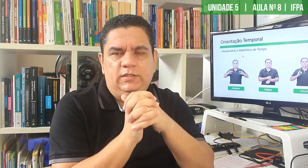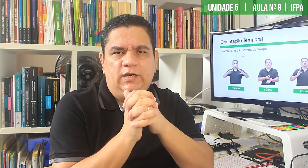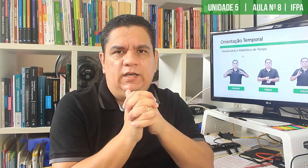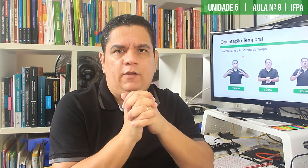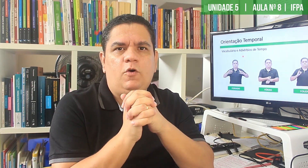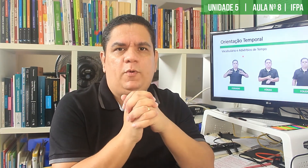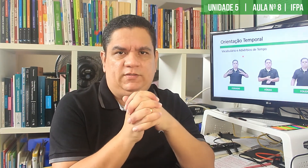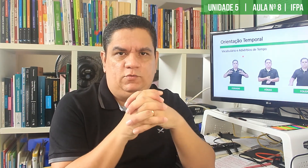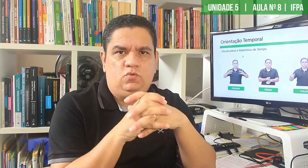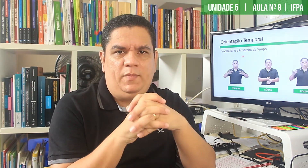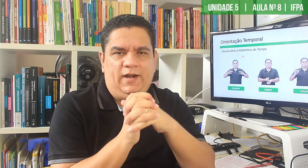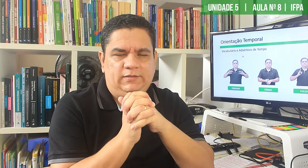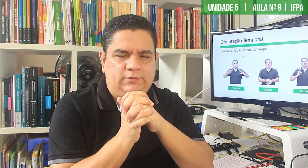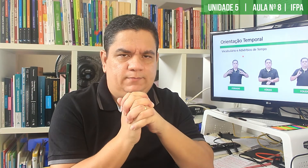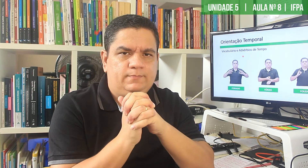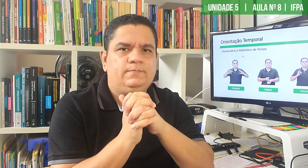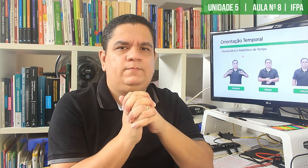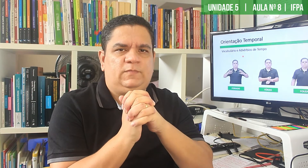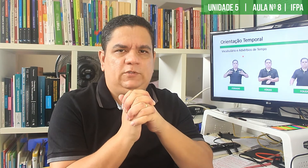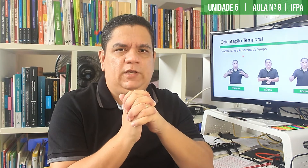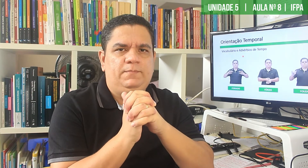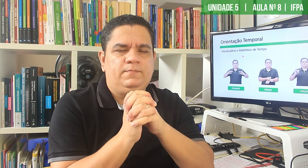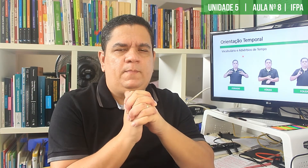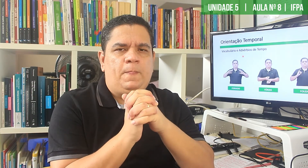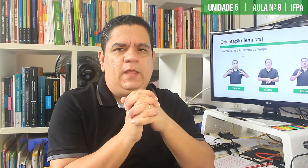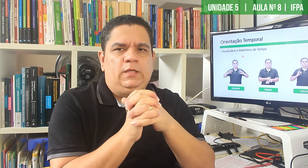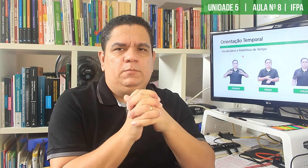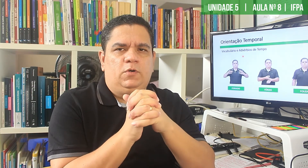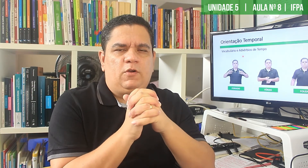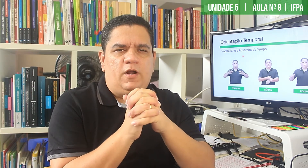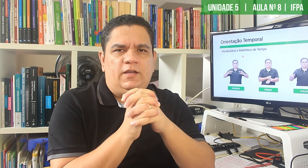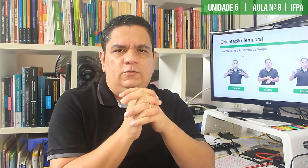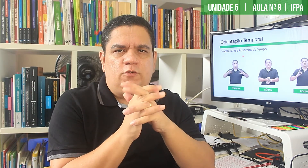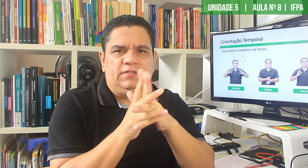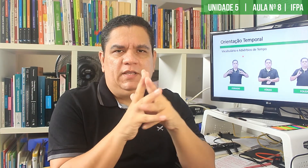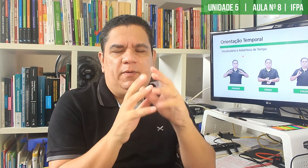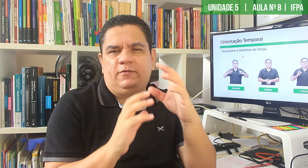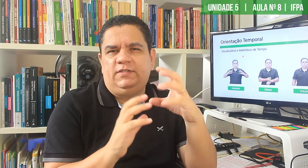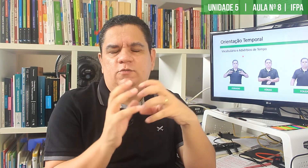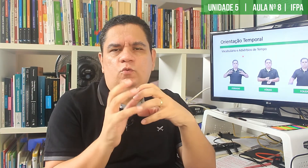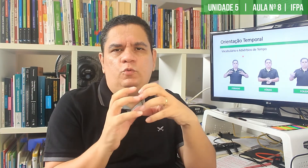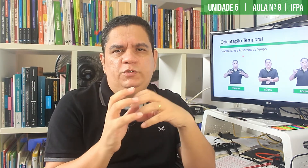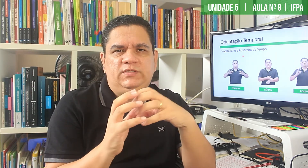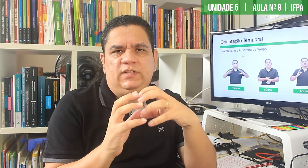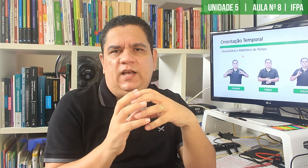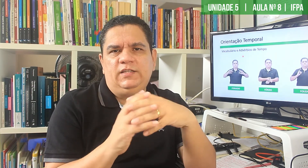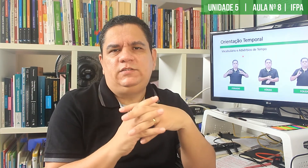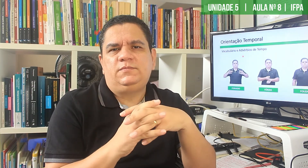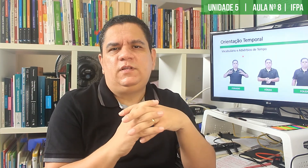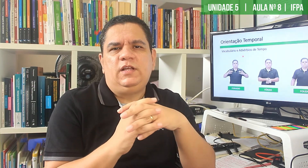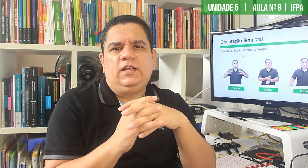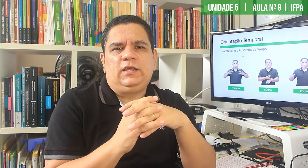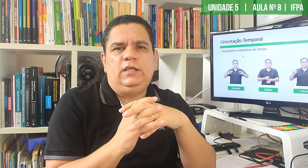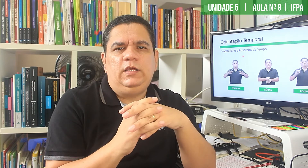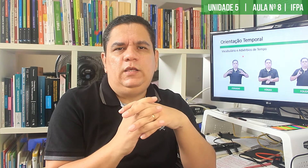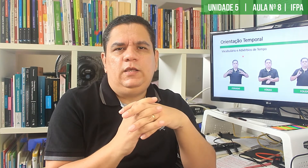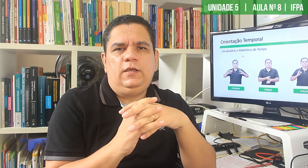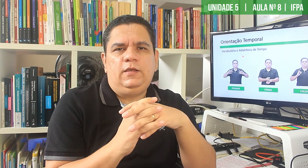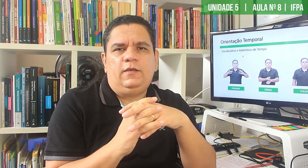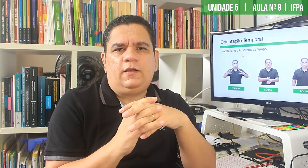da incorporação de numerais, ok? Bom, agora eu trouxe aqui para vocês um grupo de sinais que